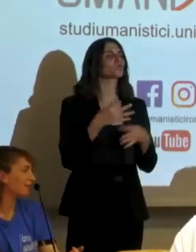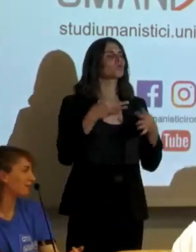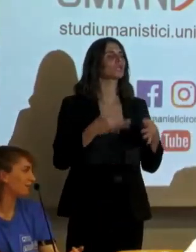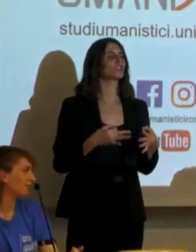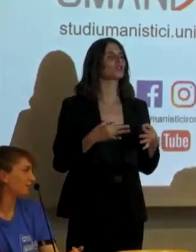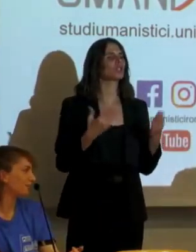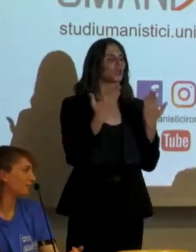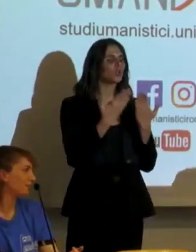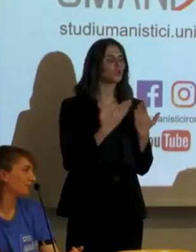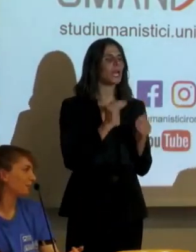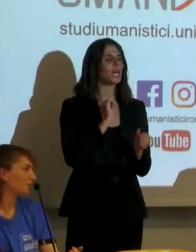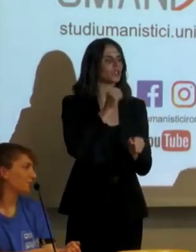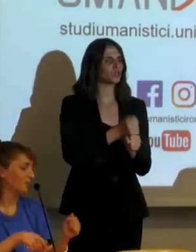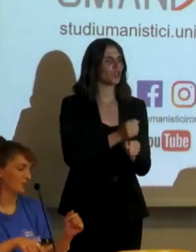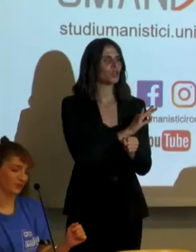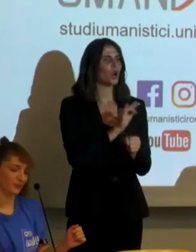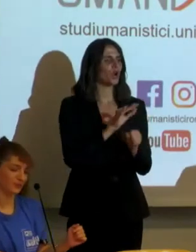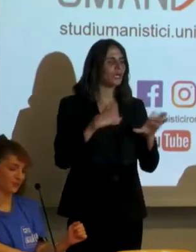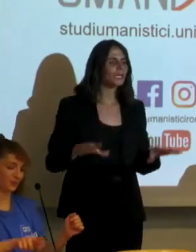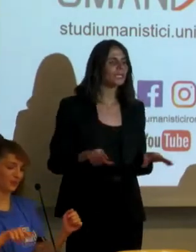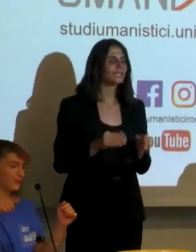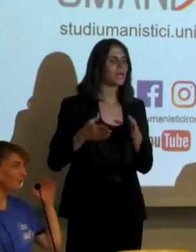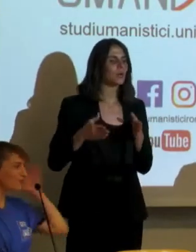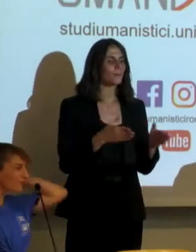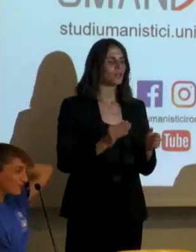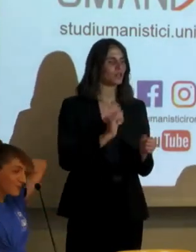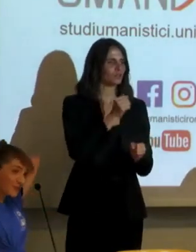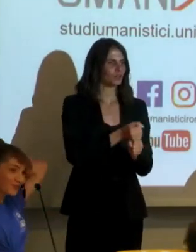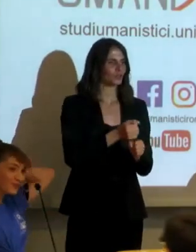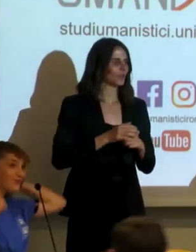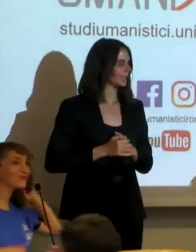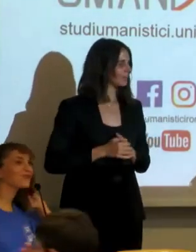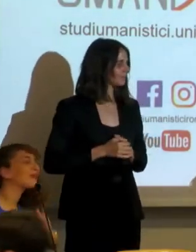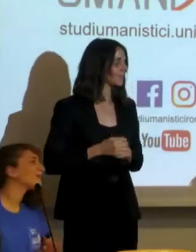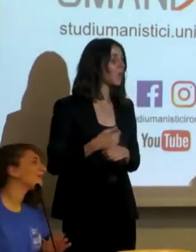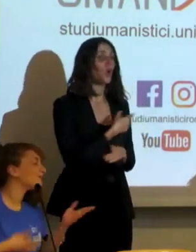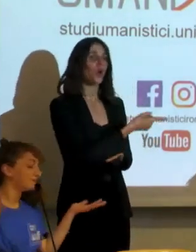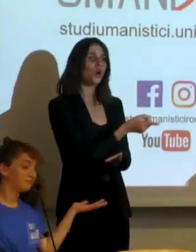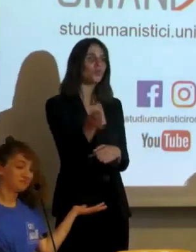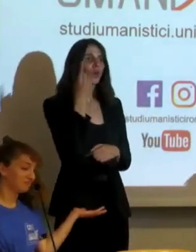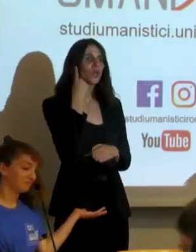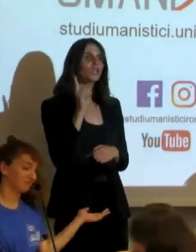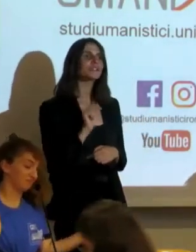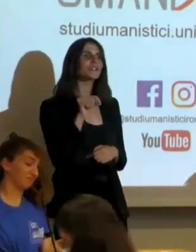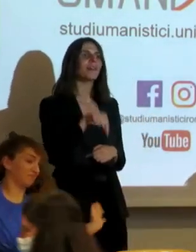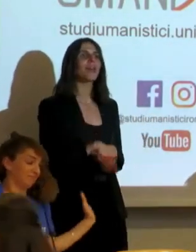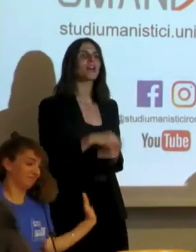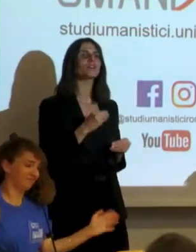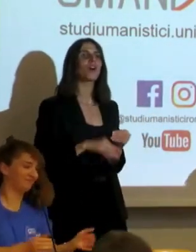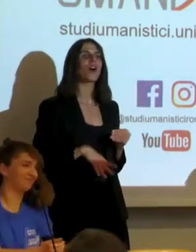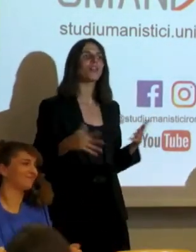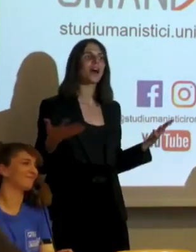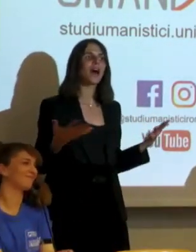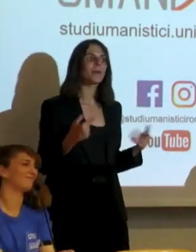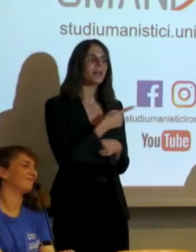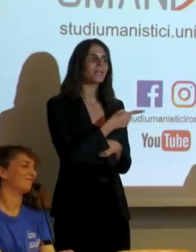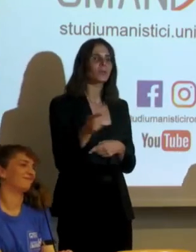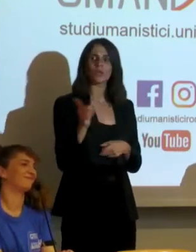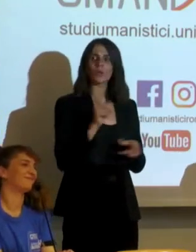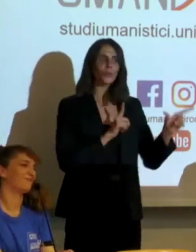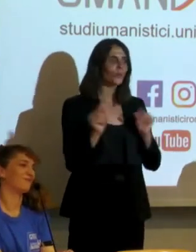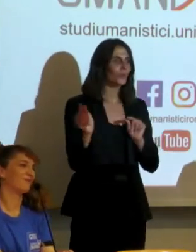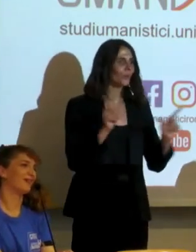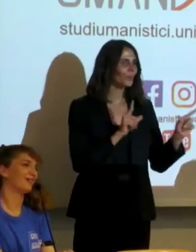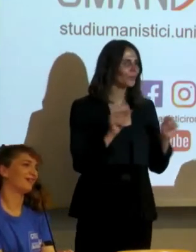storiche? Quelli che stanno andando via adesso, che hanno seguito solo lettere, non sanno cosa si stanno perdendo, esatto, perché